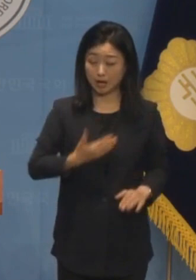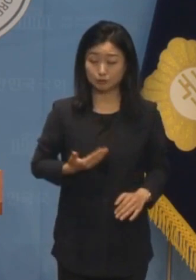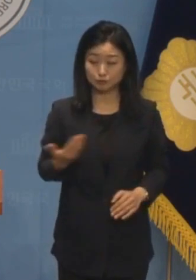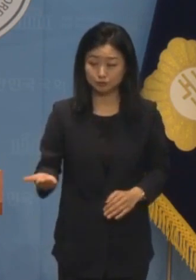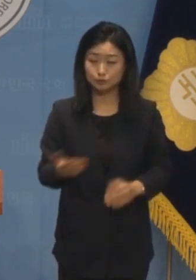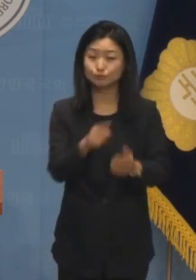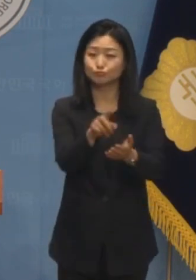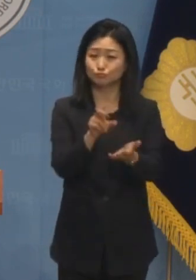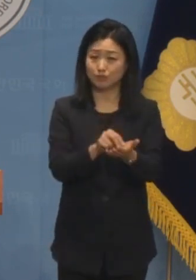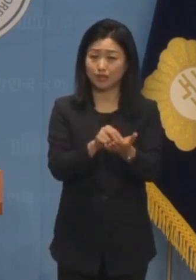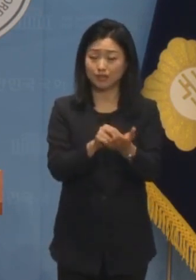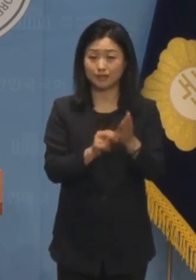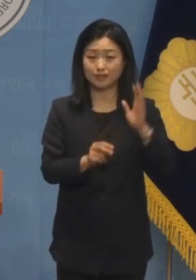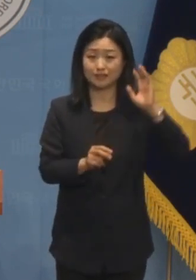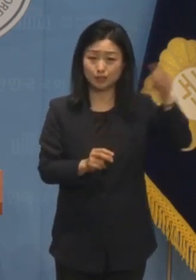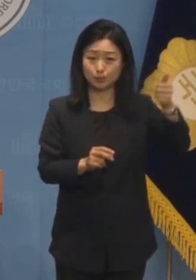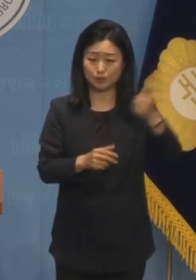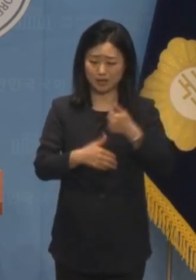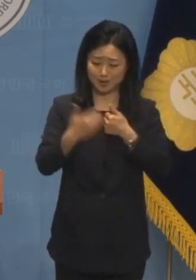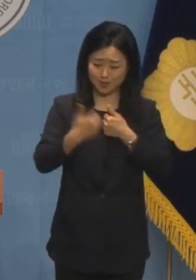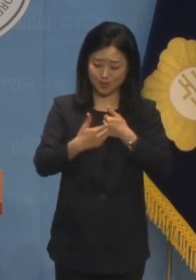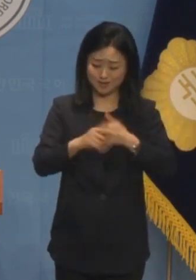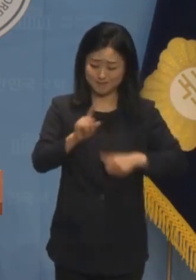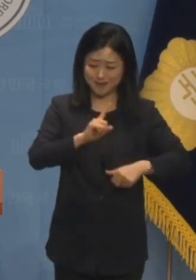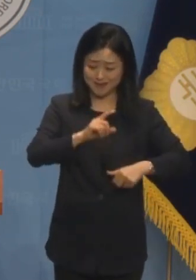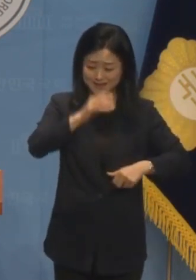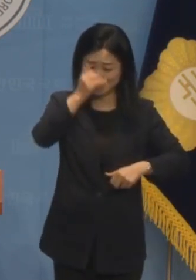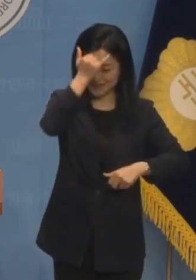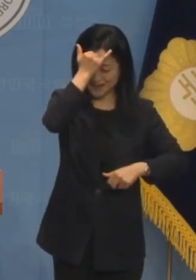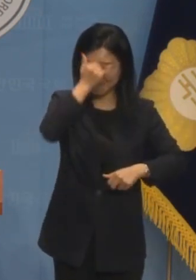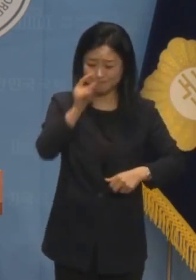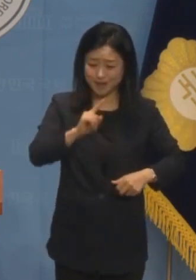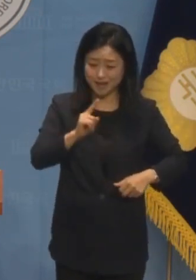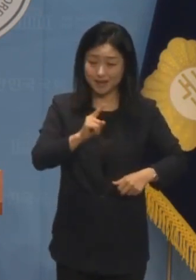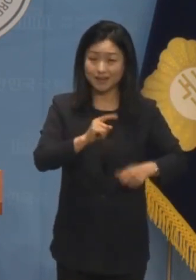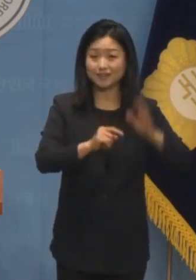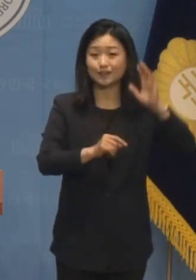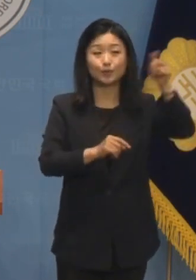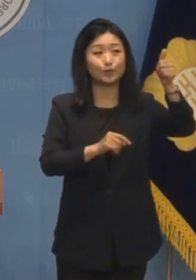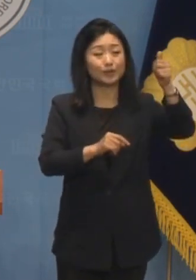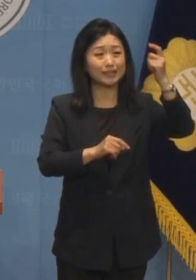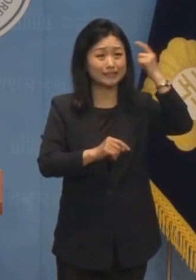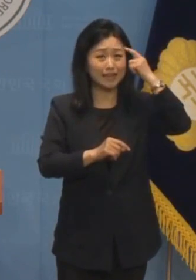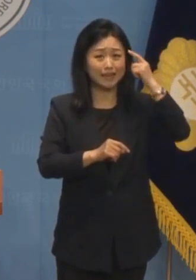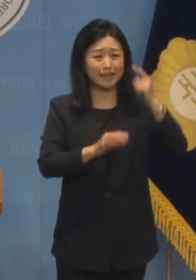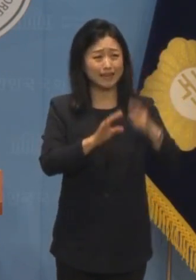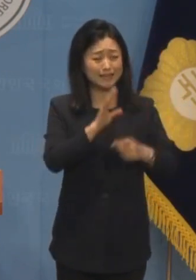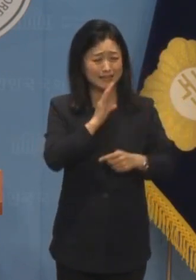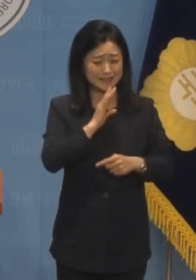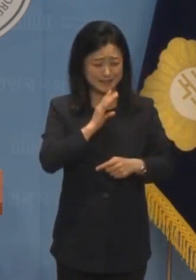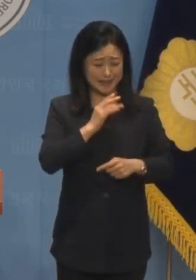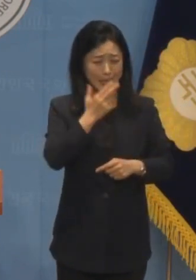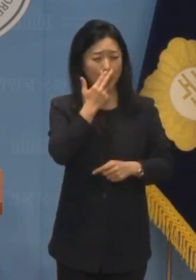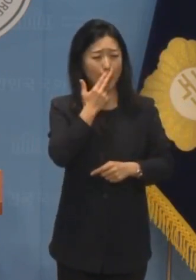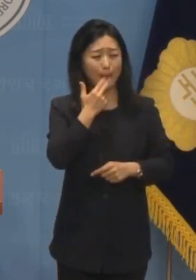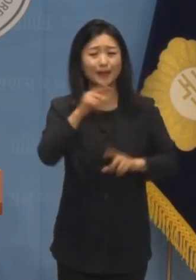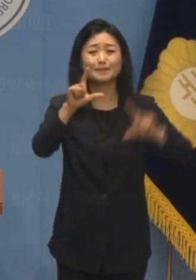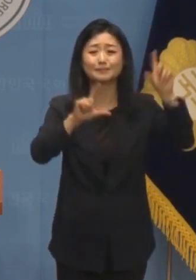독을 마치 권 훼손으로는 대통이 유치하기 짝이